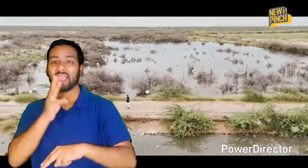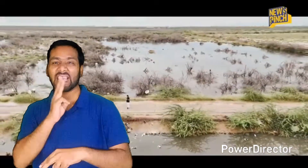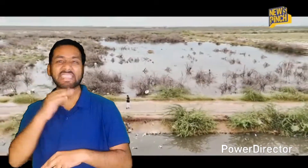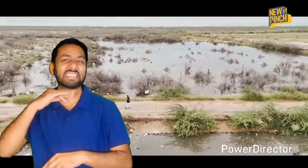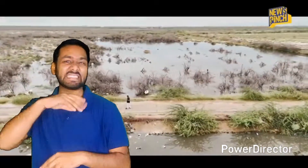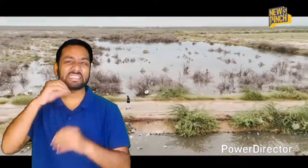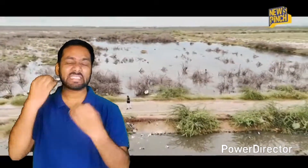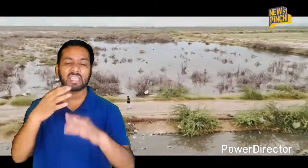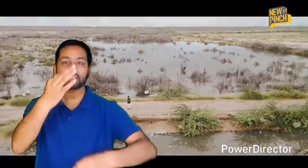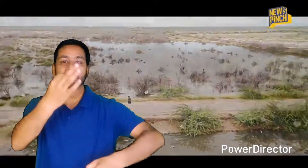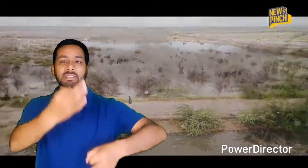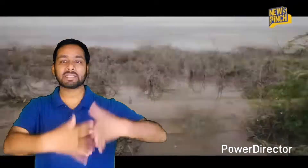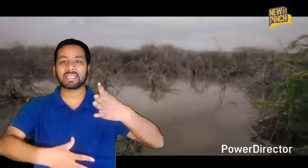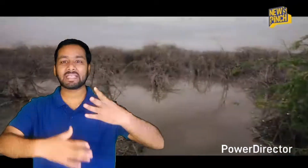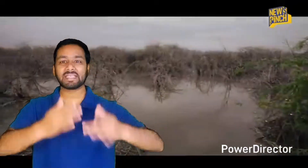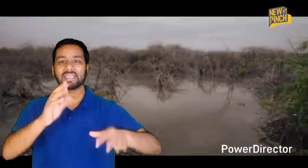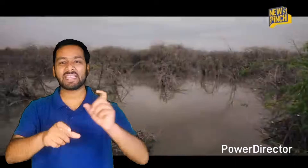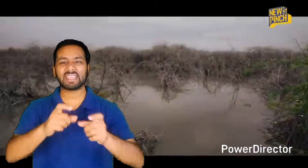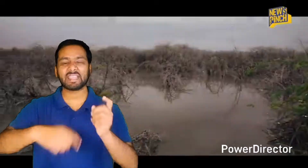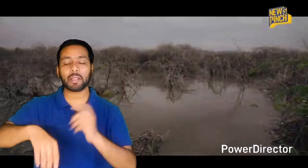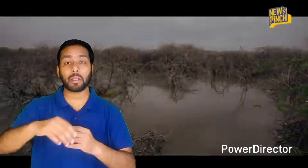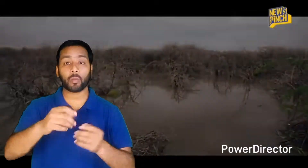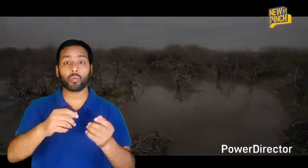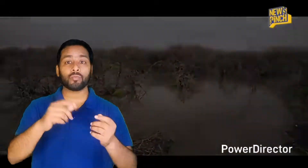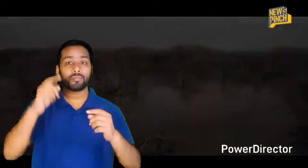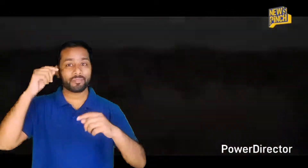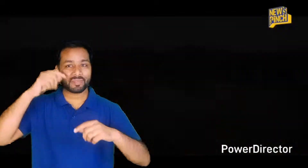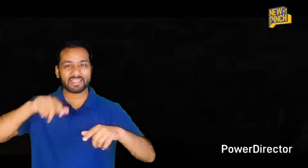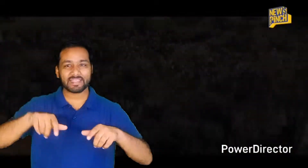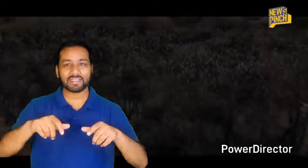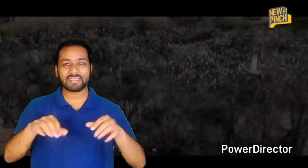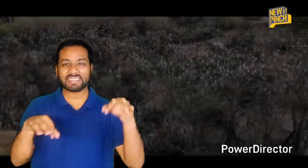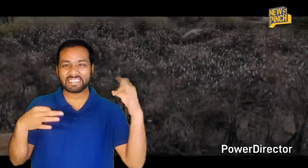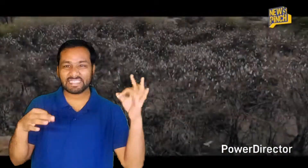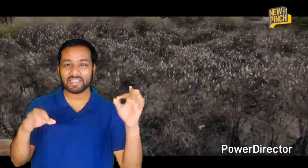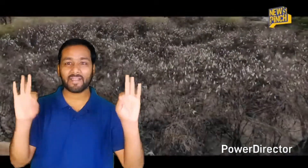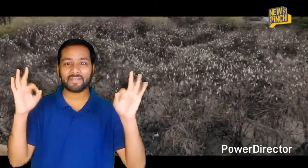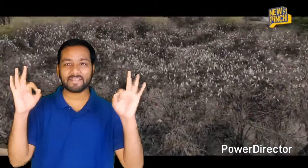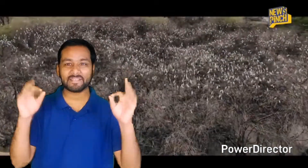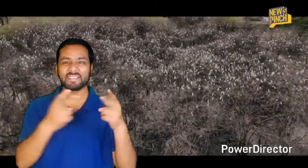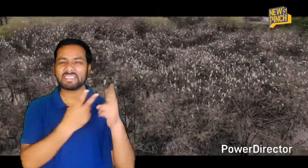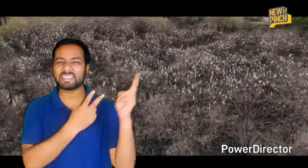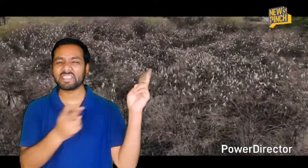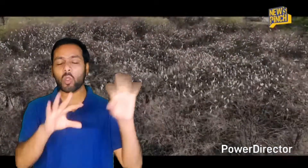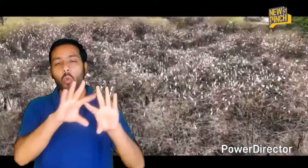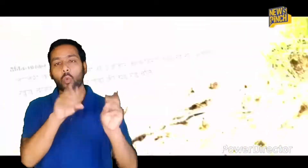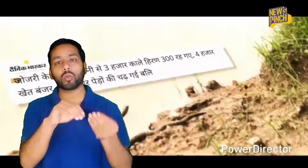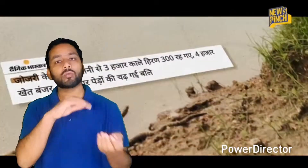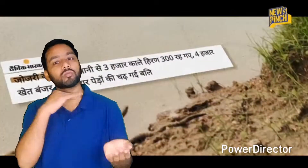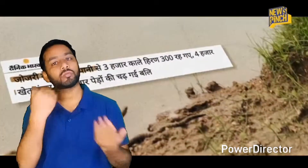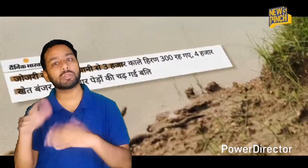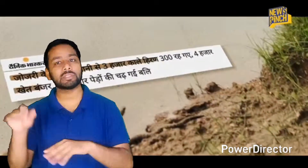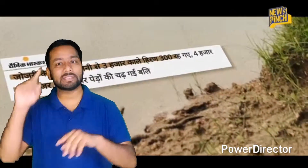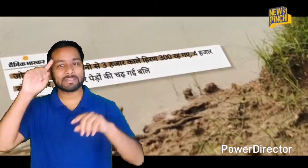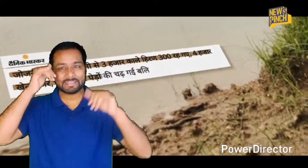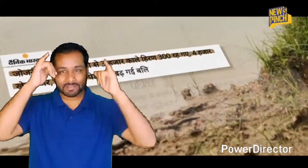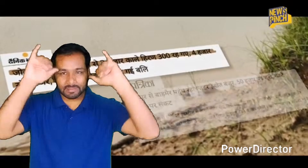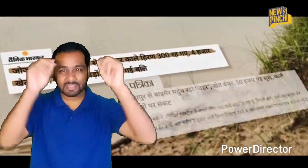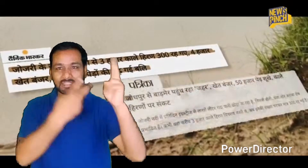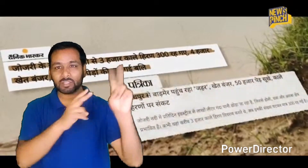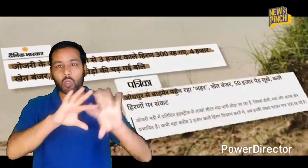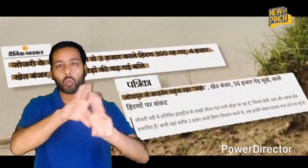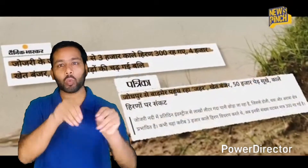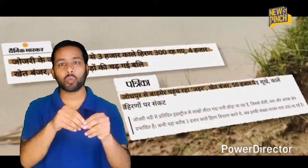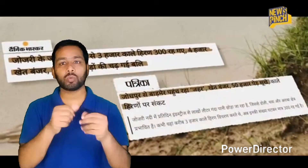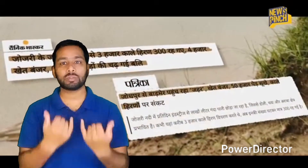जीवित रह सकता है, सरवाइव कर सकता है। बबूल का पेड़ जल चुका है। हजारों जीव हैं जो हर साल इसी